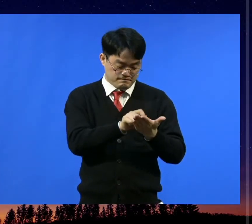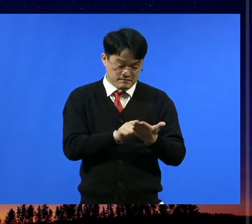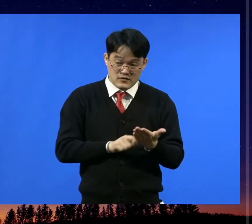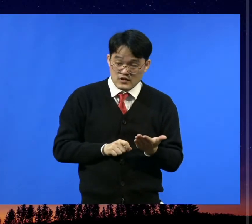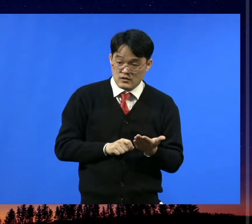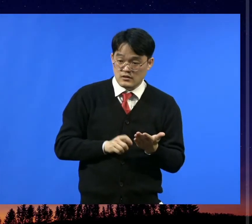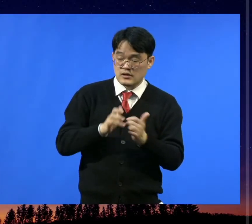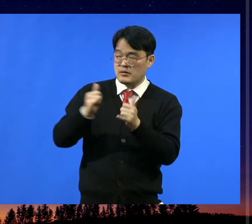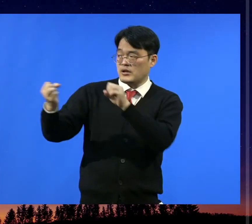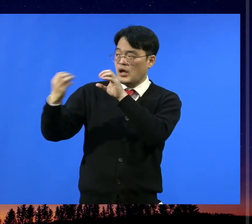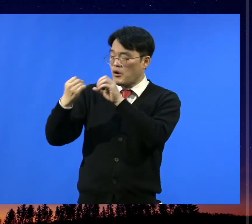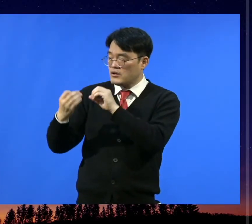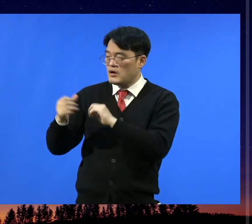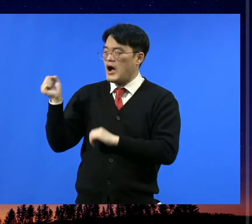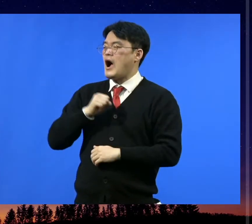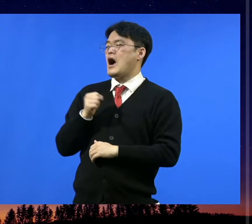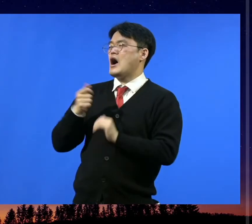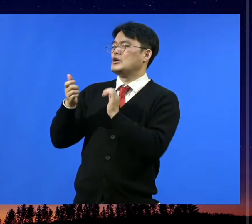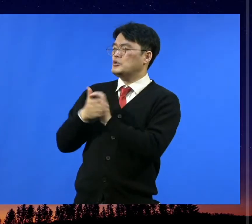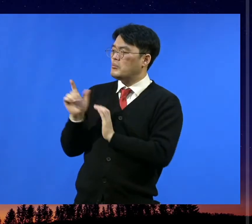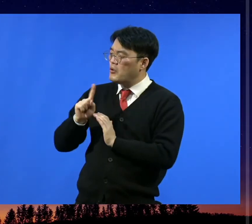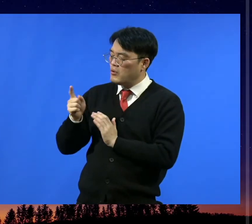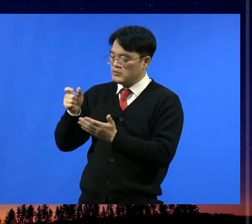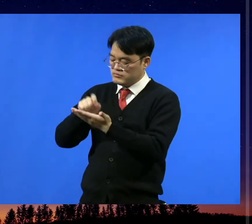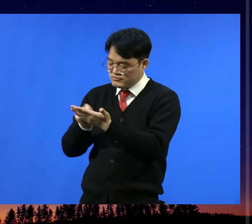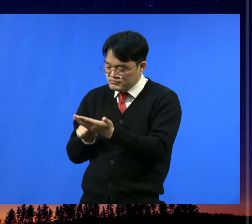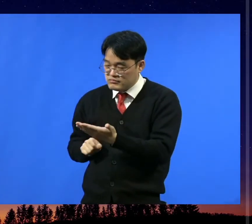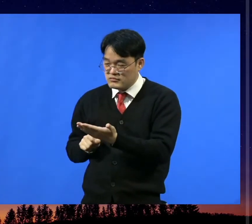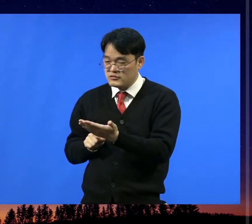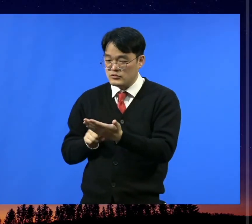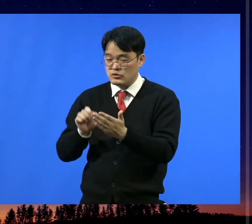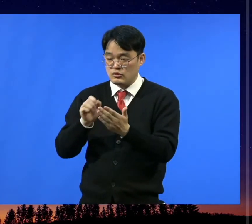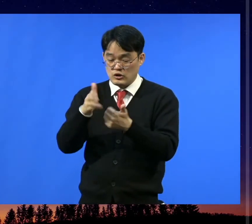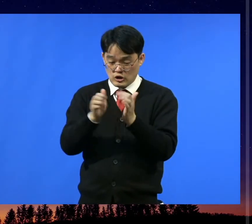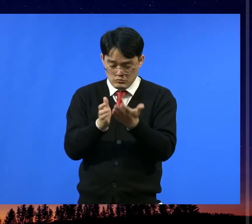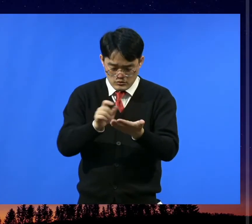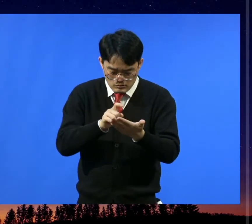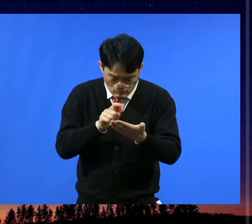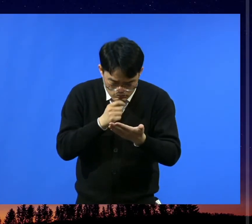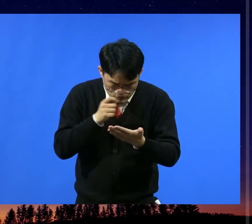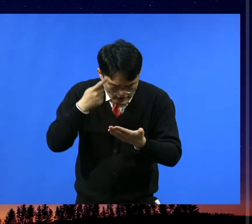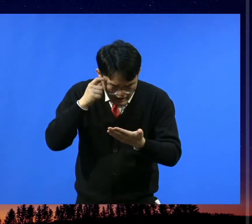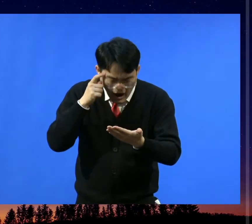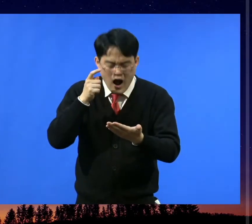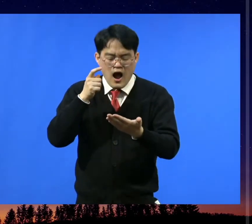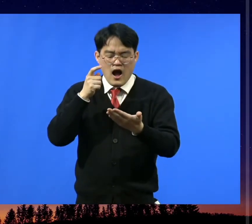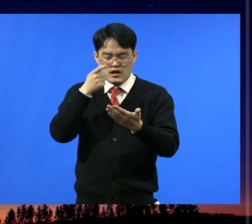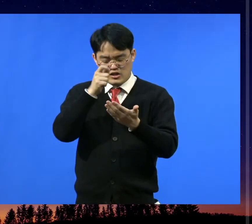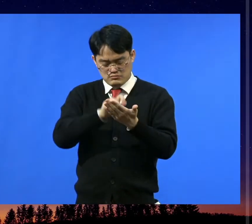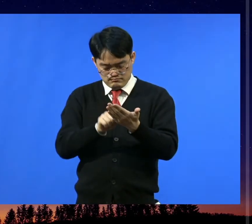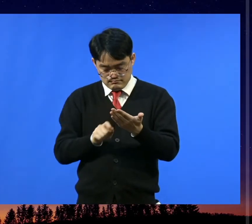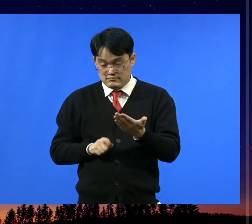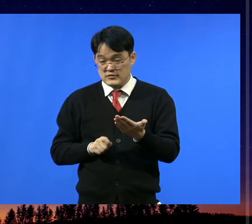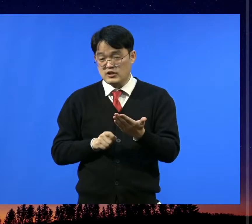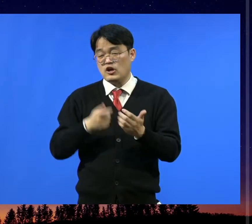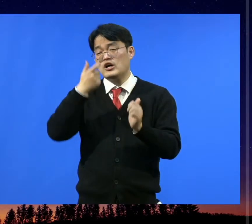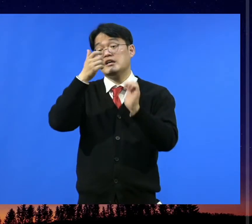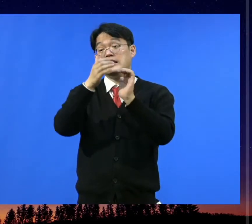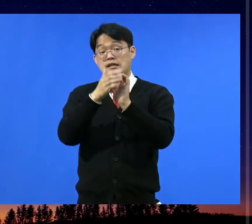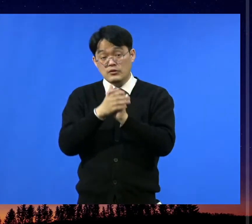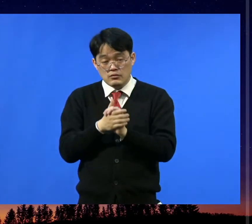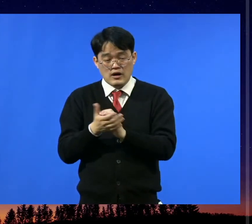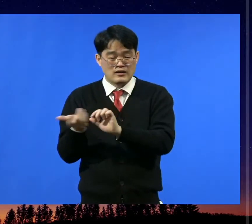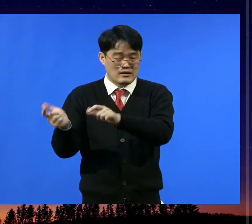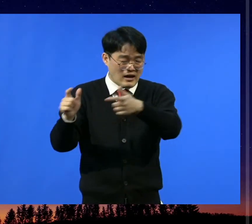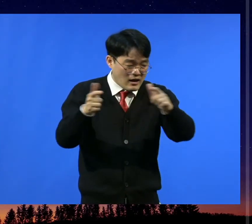보이고, 묵상하면서도 기도해야 될 내용이 보이고, 예배를 드리면서도 하나님께서 우리에게 기도를 보여주실